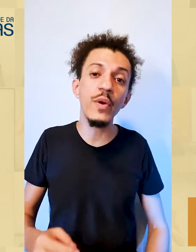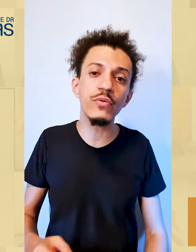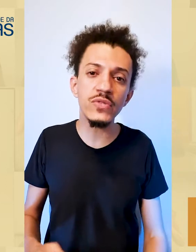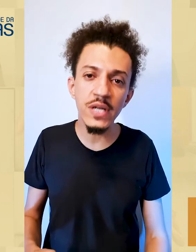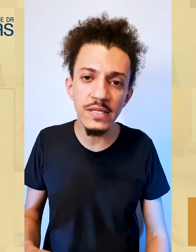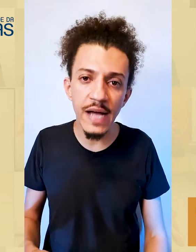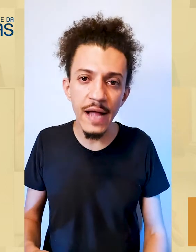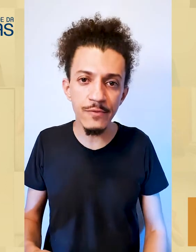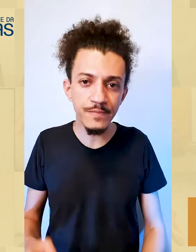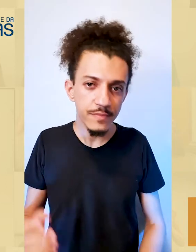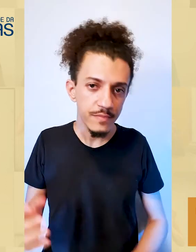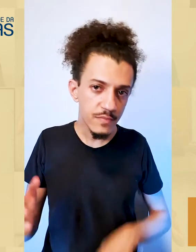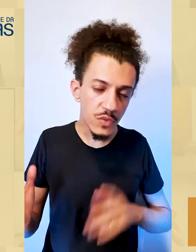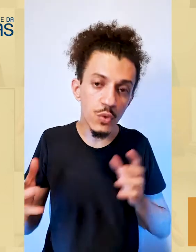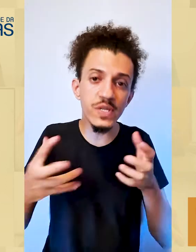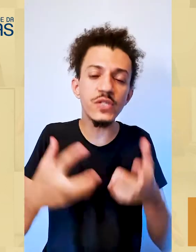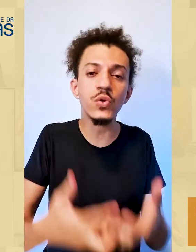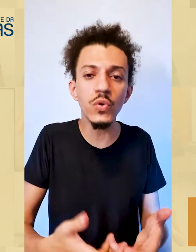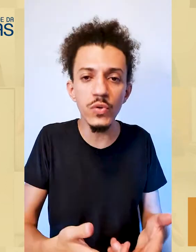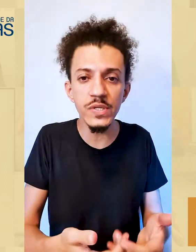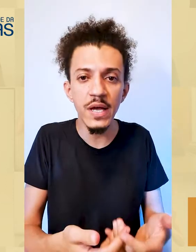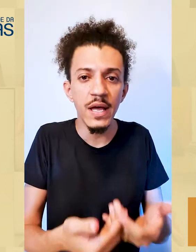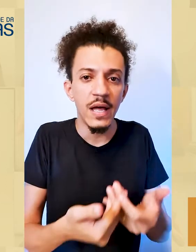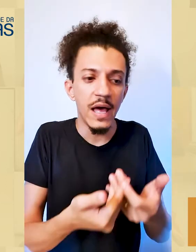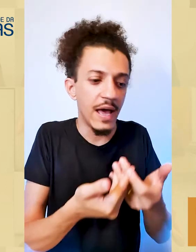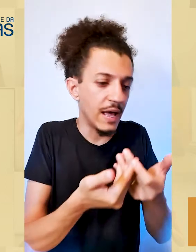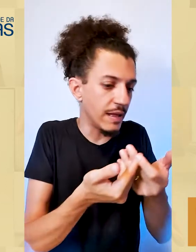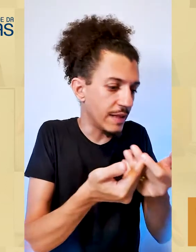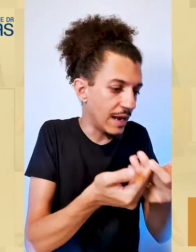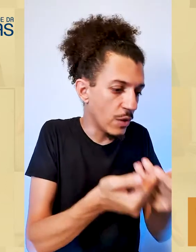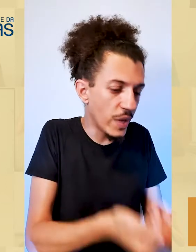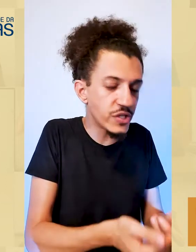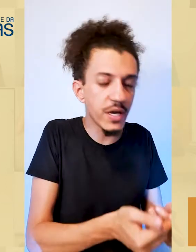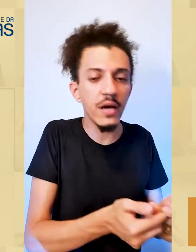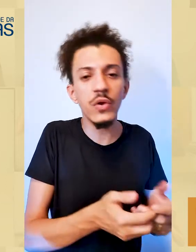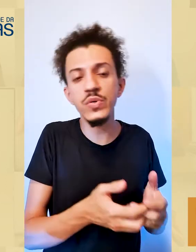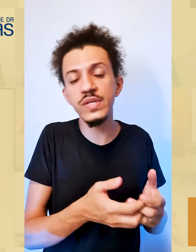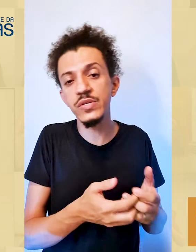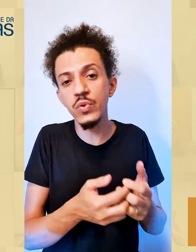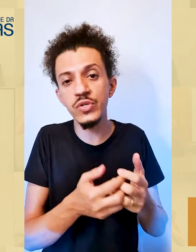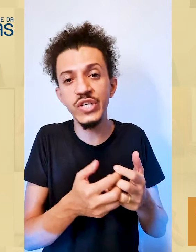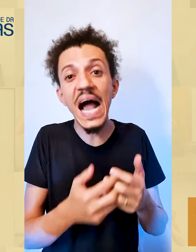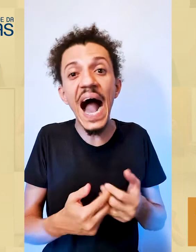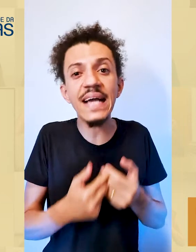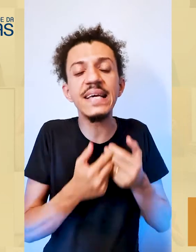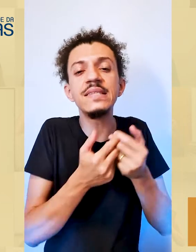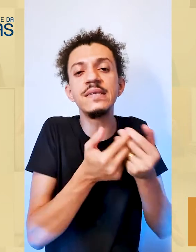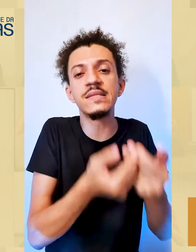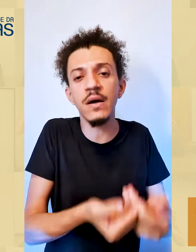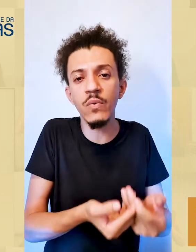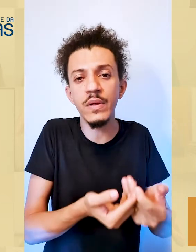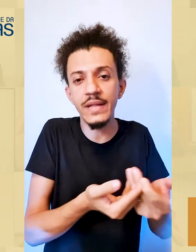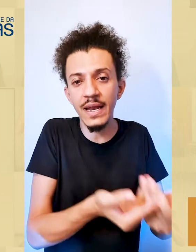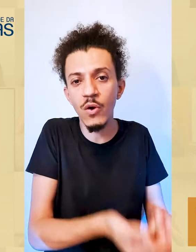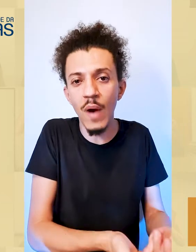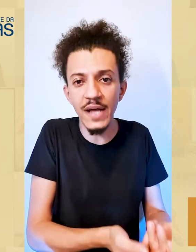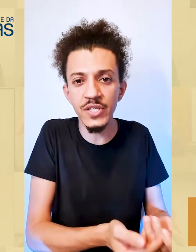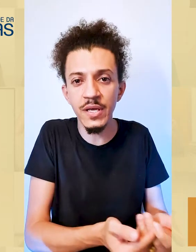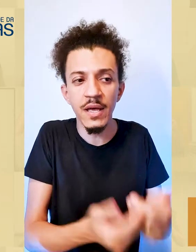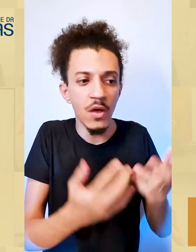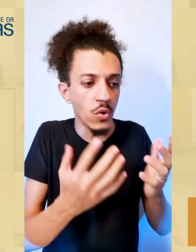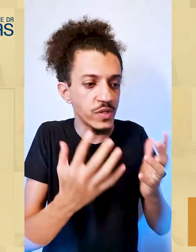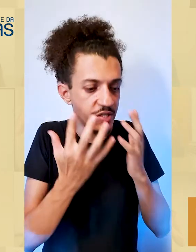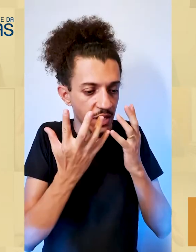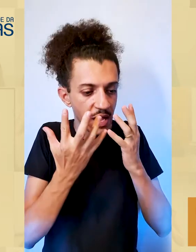termo muito utilizado nos estudos da linguística, nos estudos de aquisição da